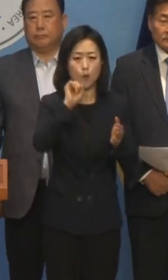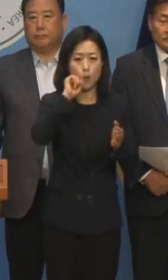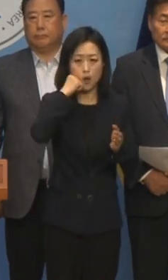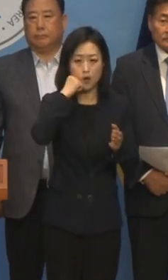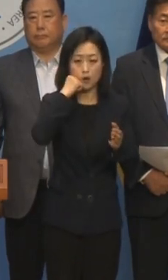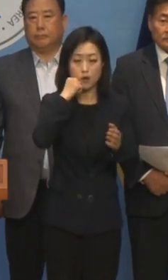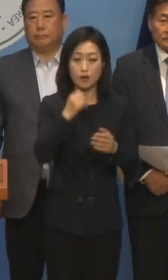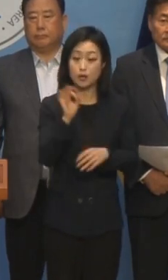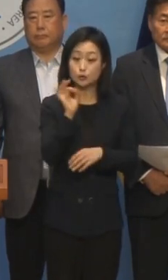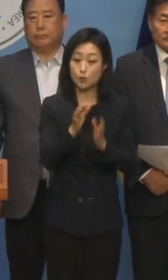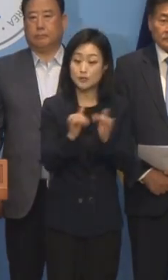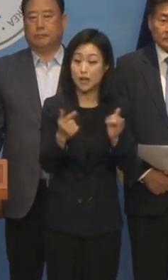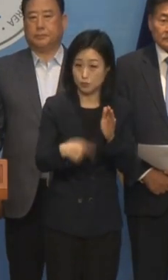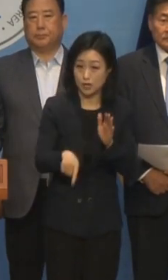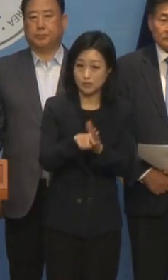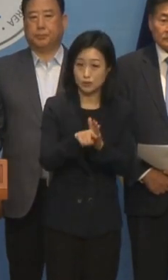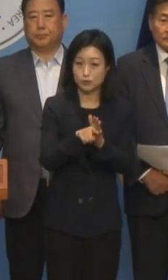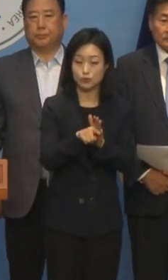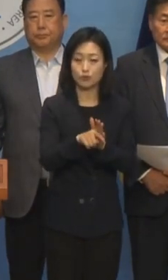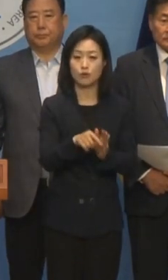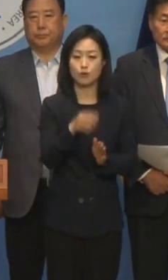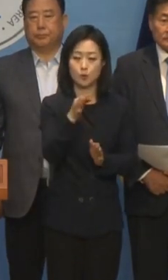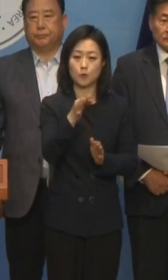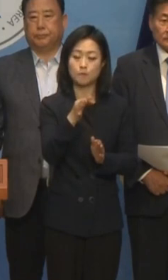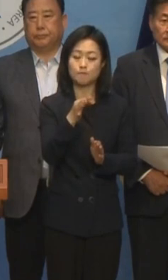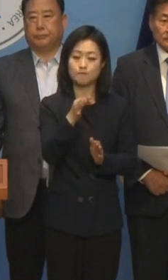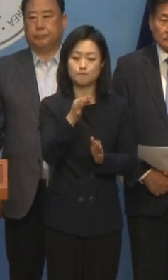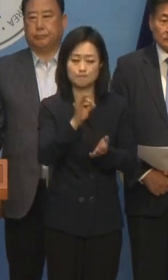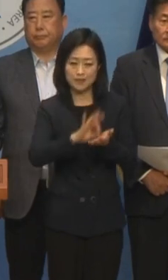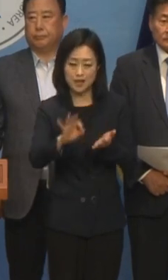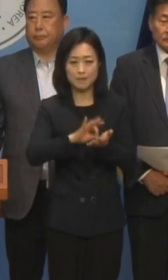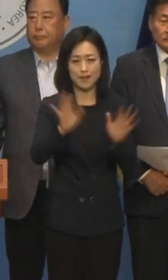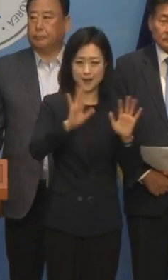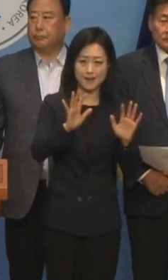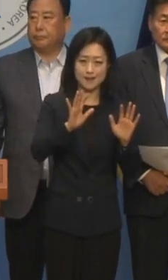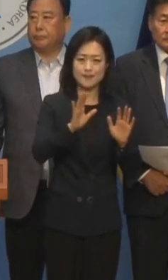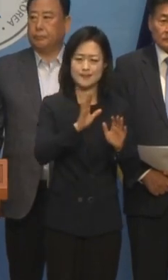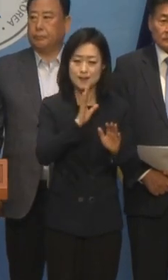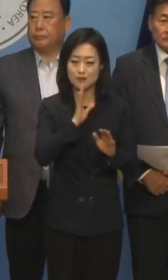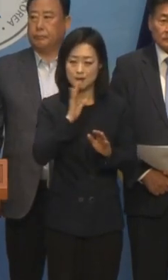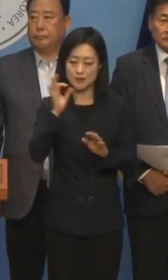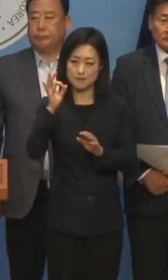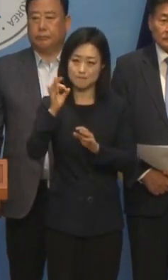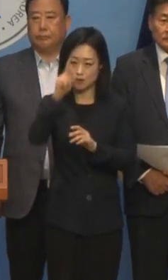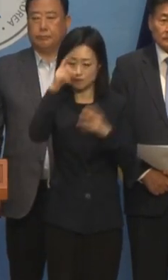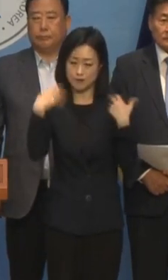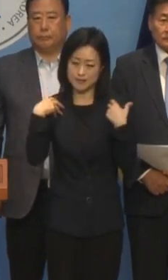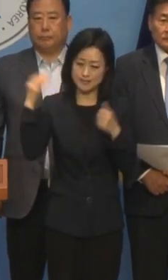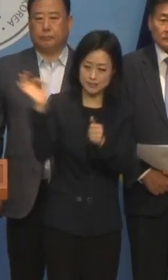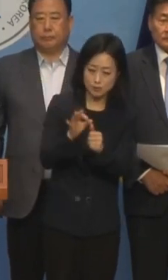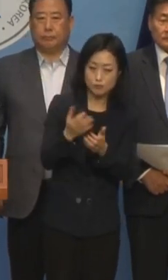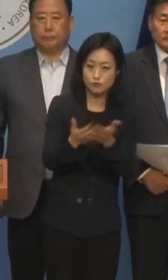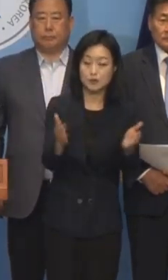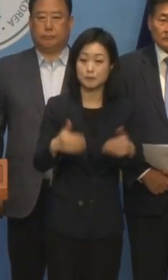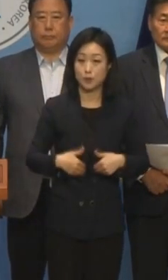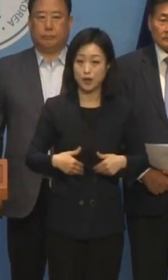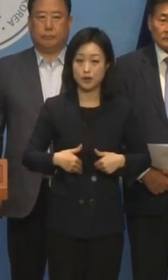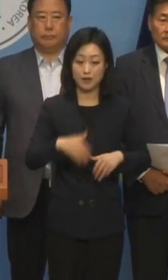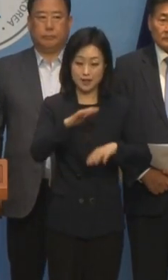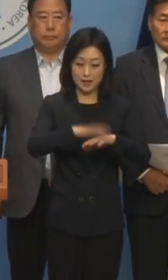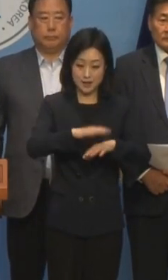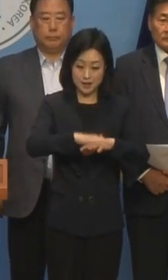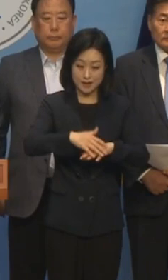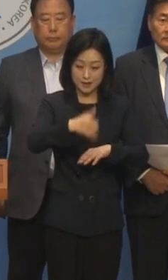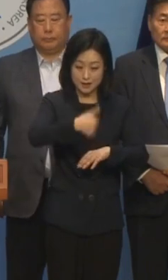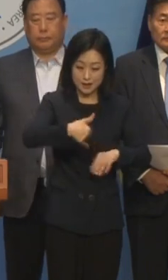힘든 소비자를 위해서도 필요합니다. 농가 경영이 안정되면 생산도 안정화되어